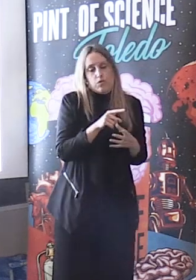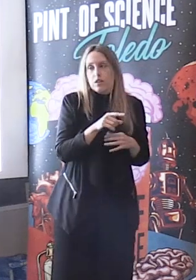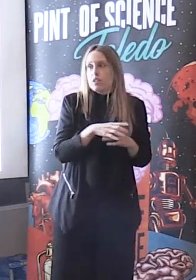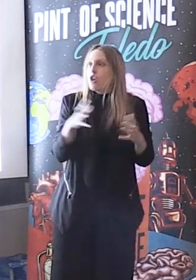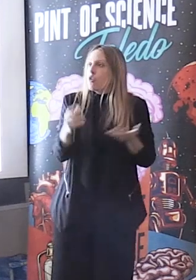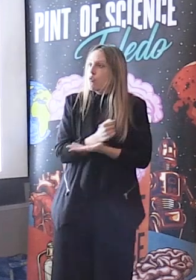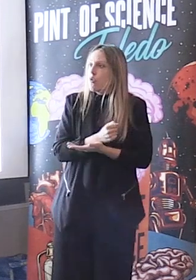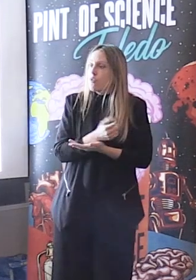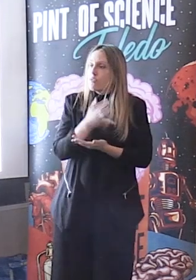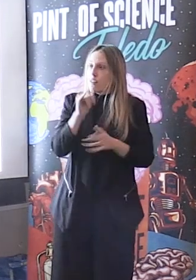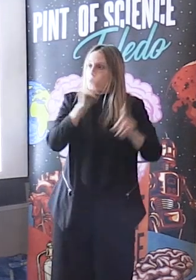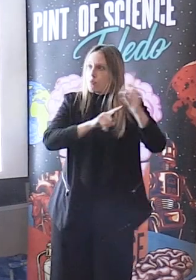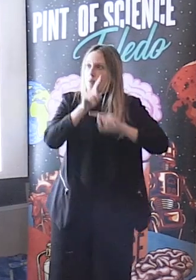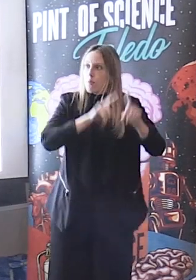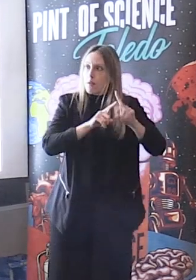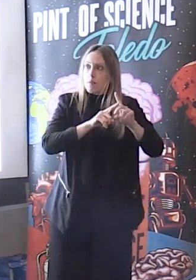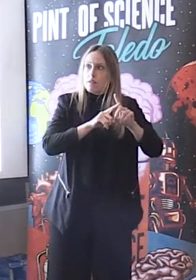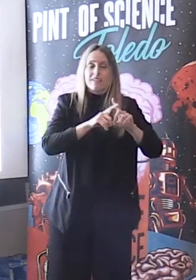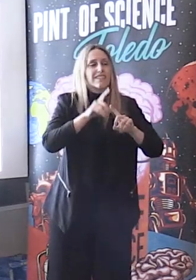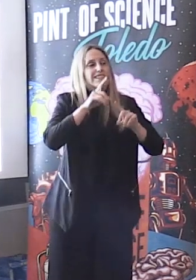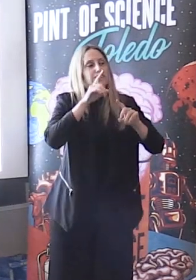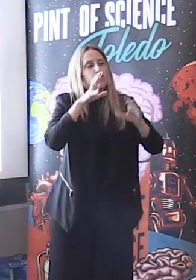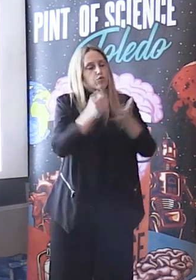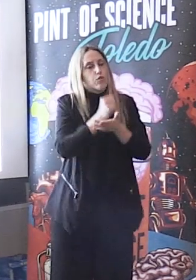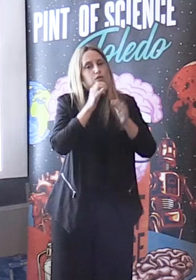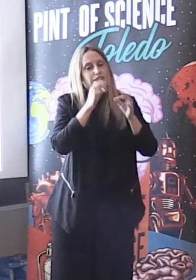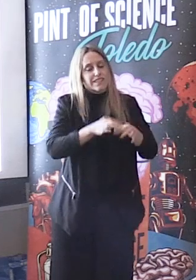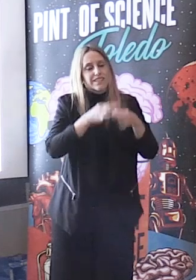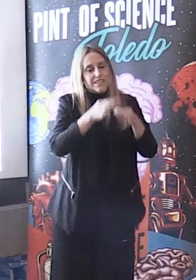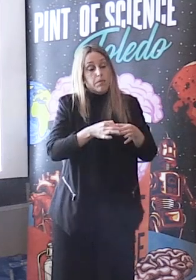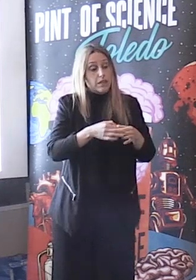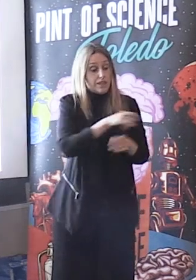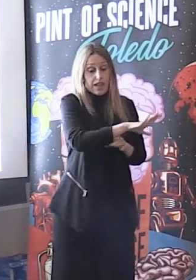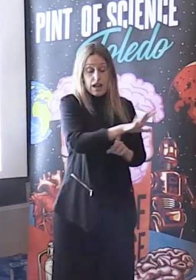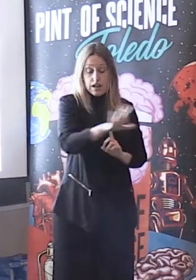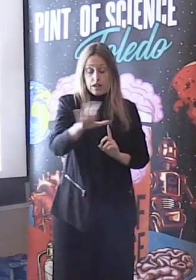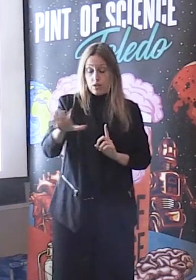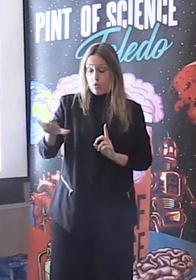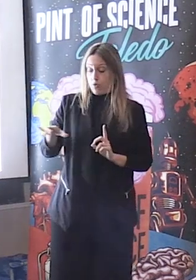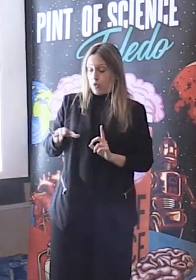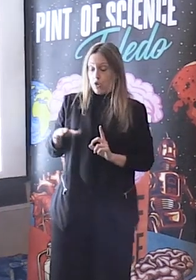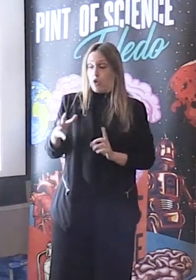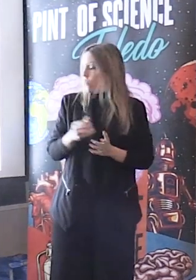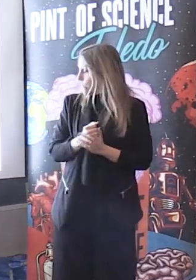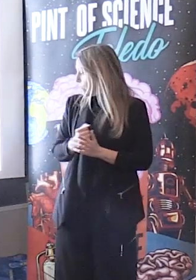todos tenemos el problema, todos siempre, que los alrededor de nosotros mueren.